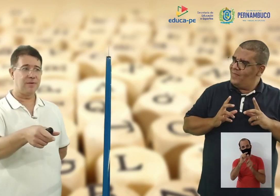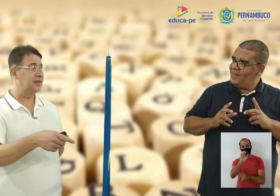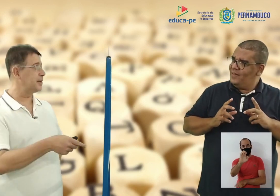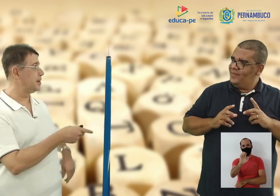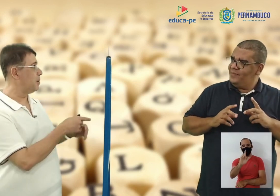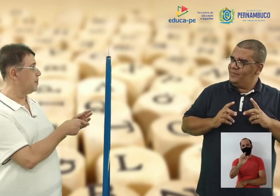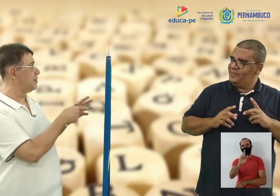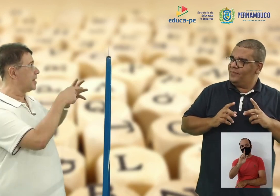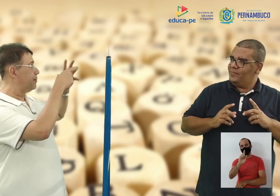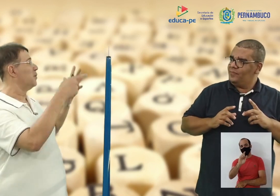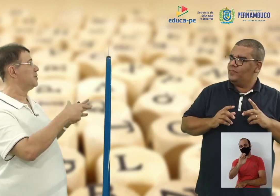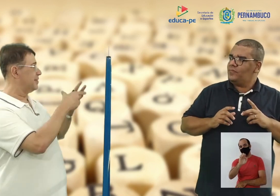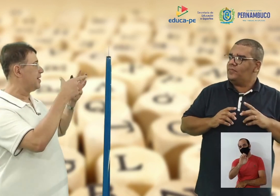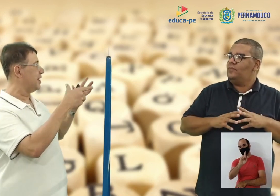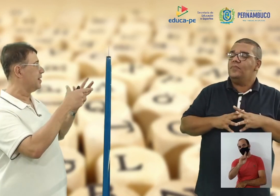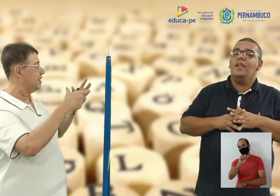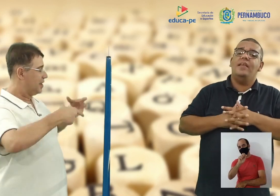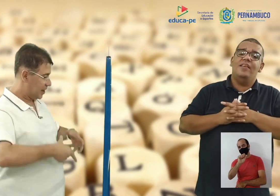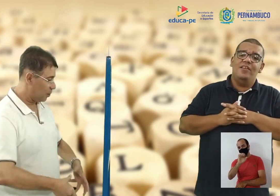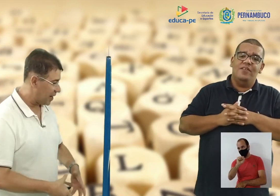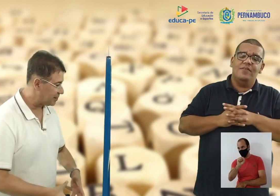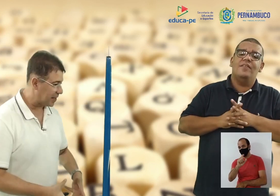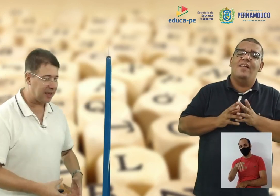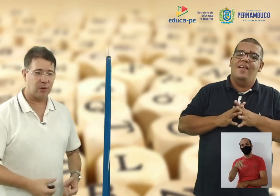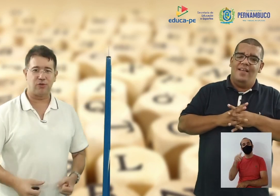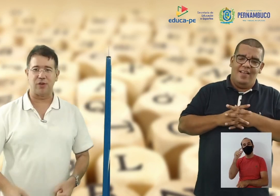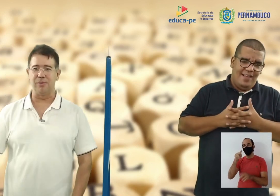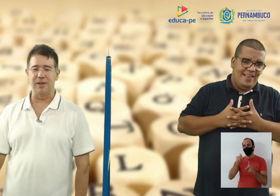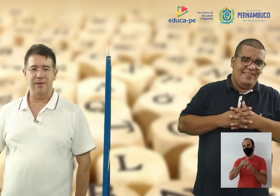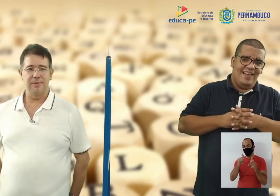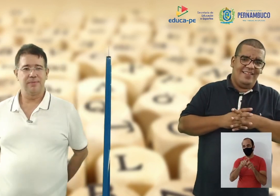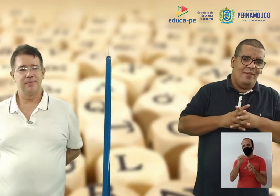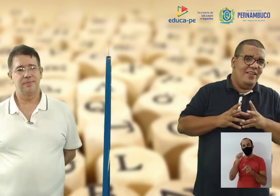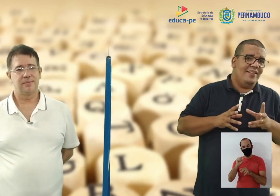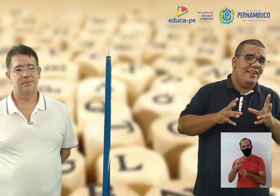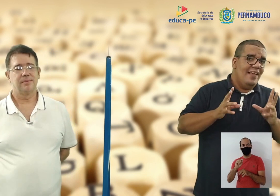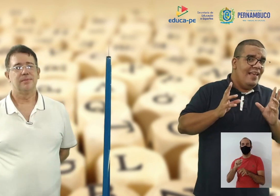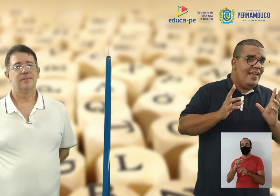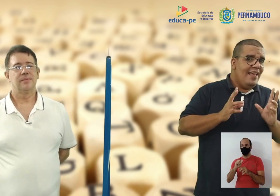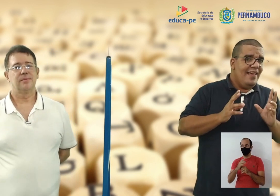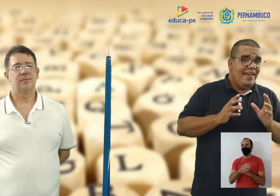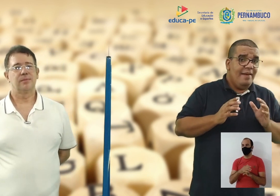mais uma vez aquele momento daquela foto de Nazaré, né? A terra, o chão, né? Exatamente.